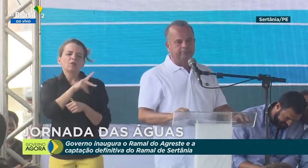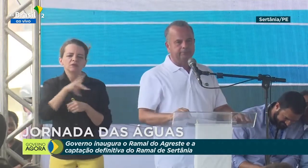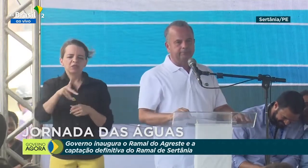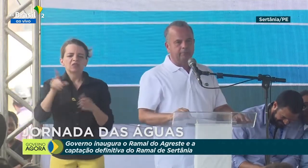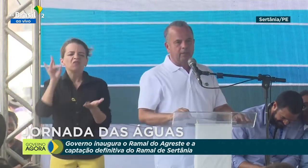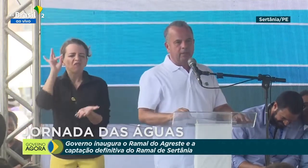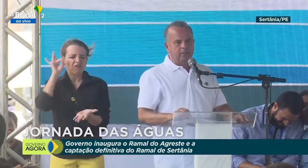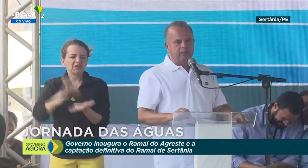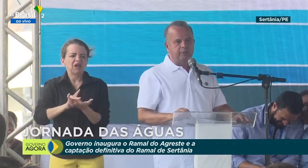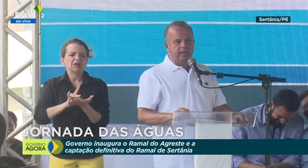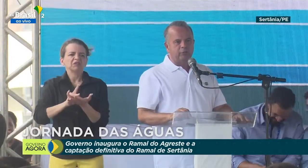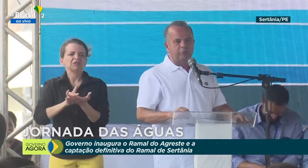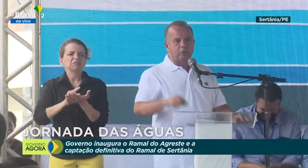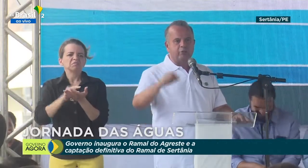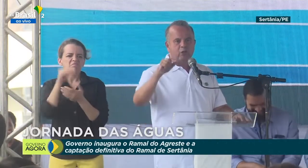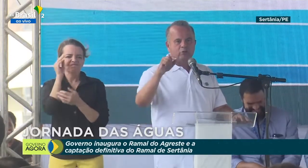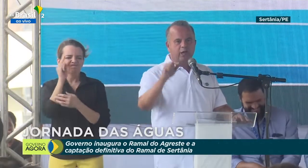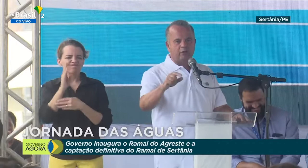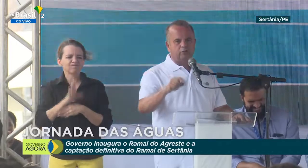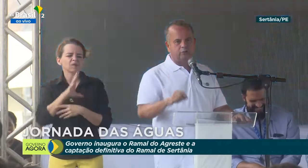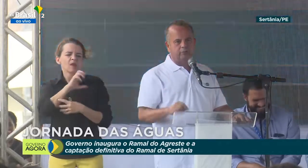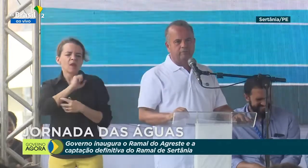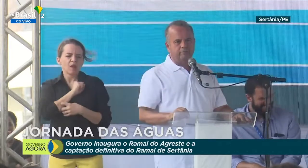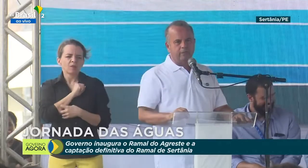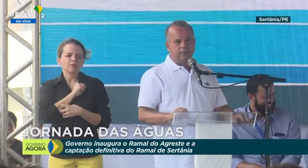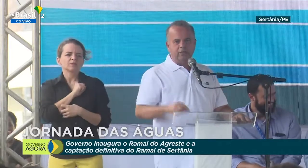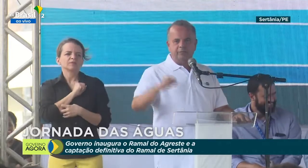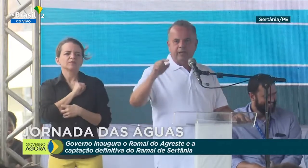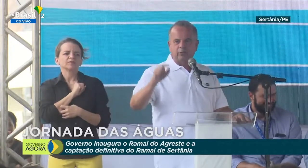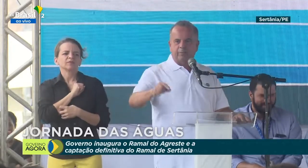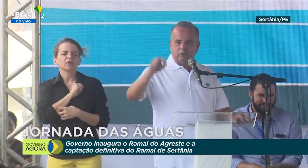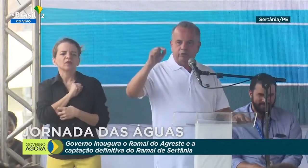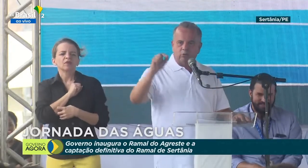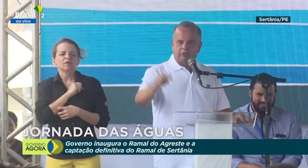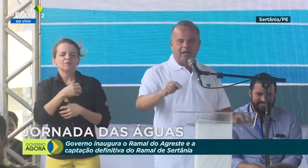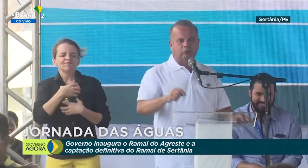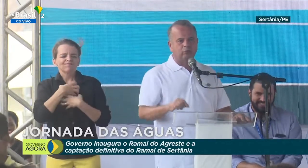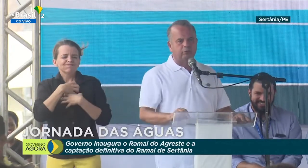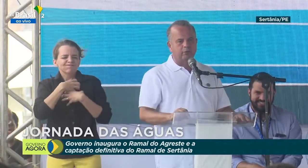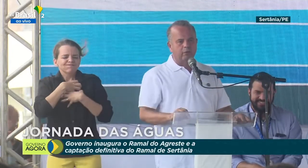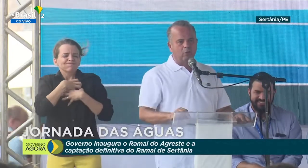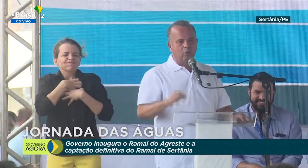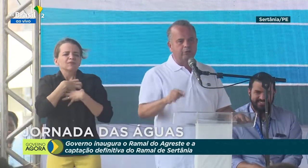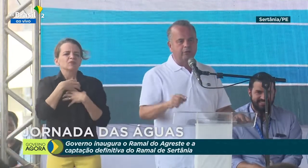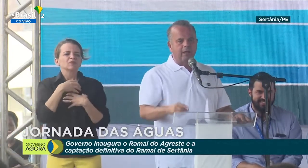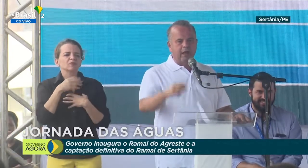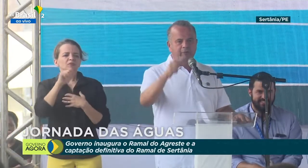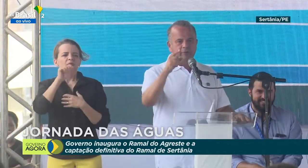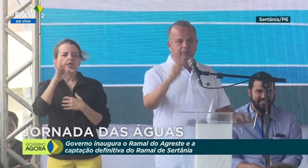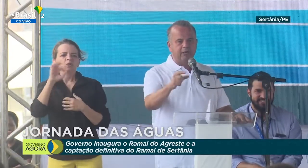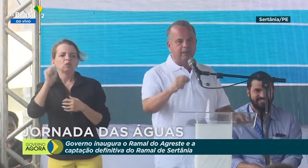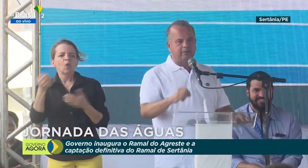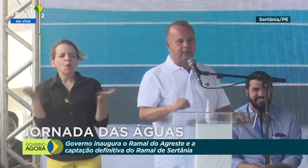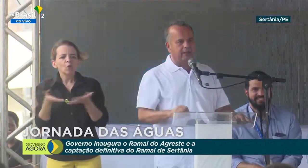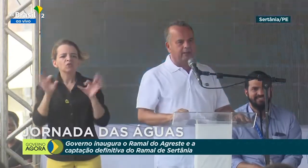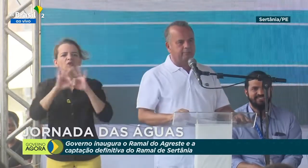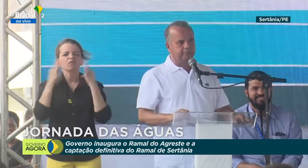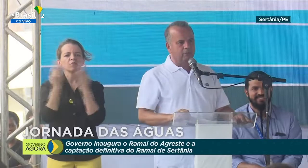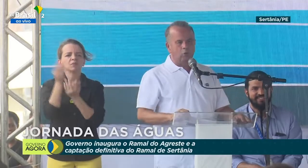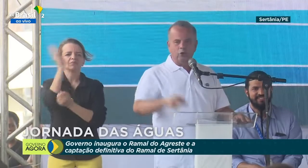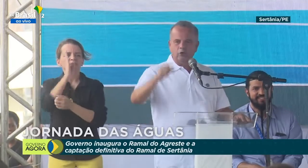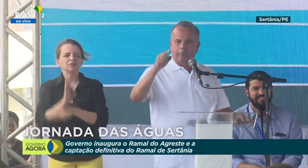patriota, inspirados pelos seus gestos, inspirados pelos seus atos. Hoje, a família